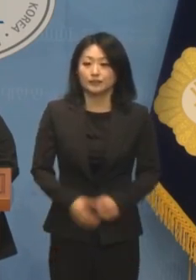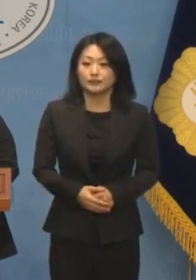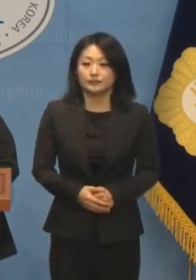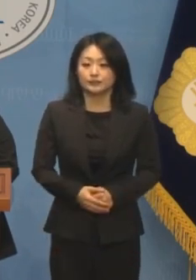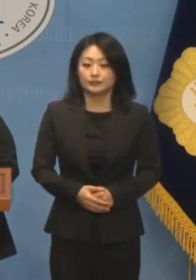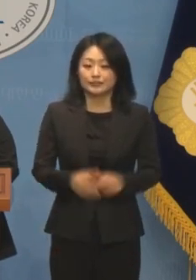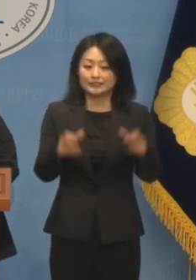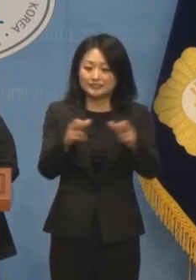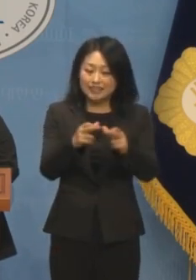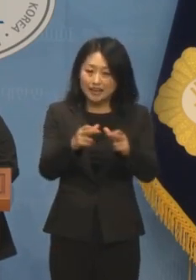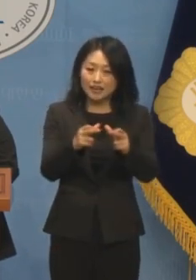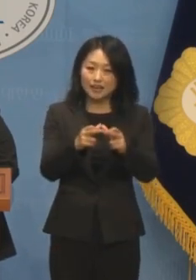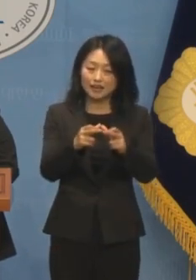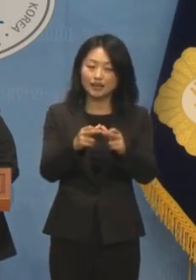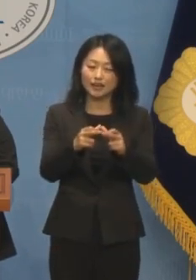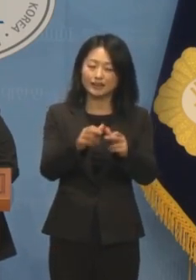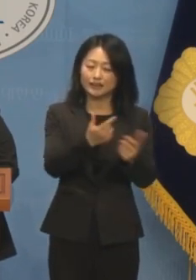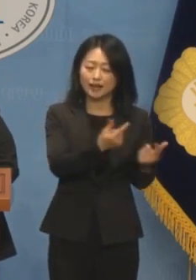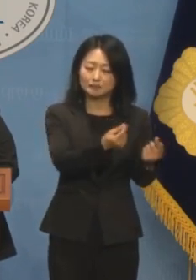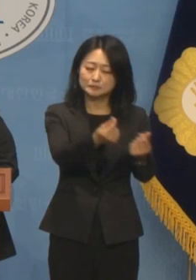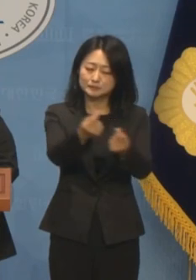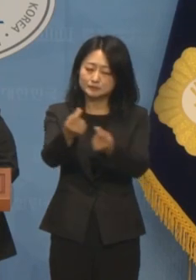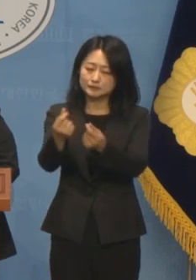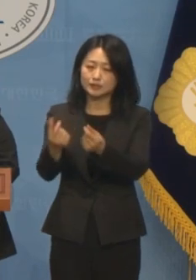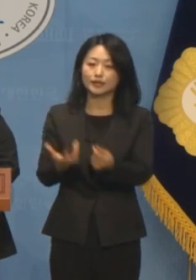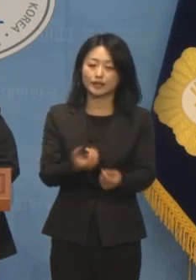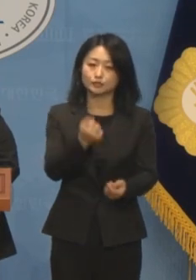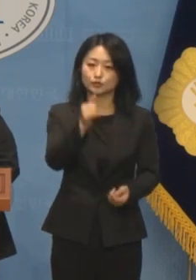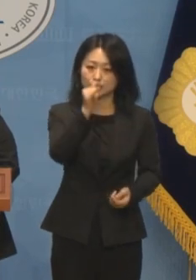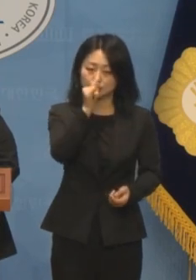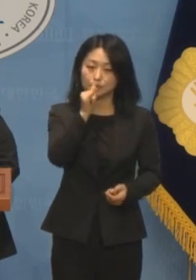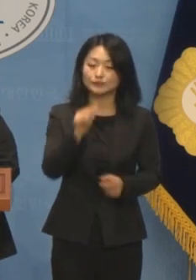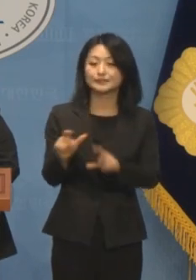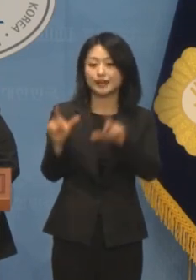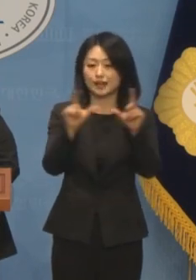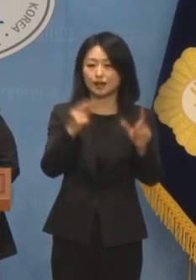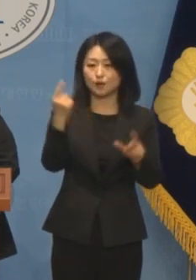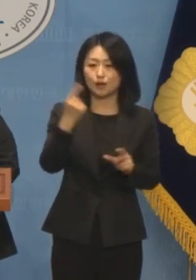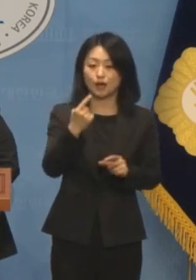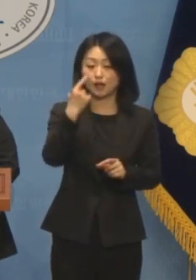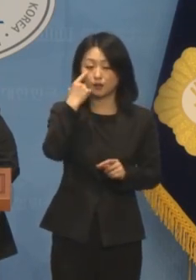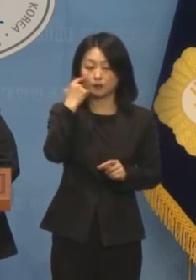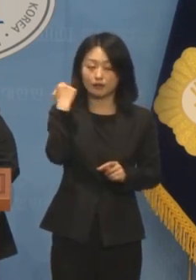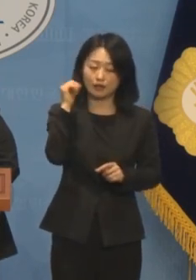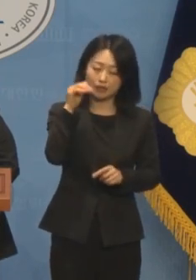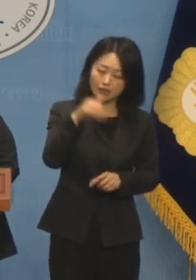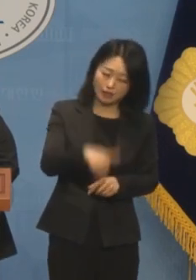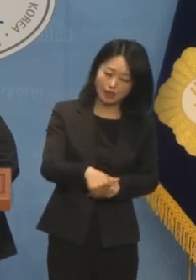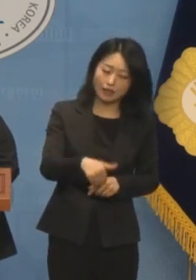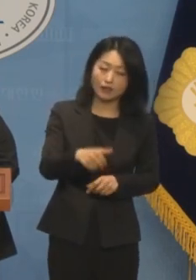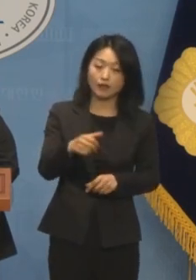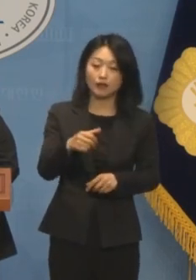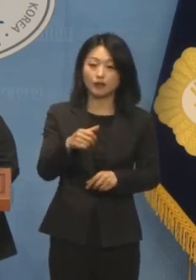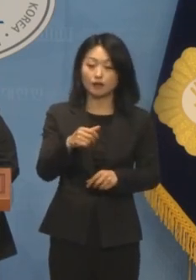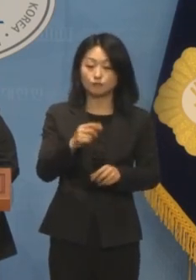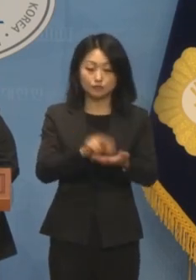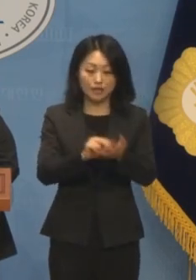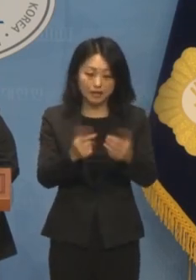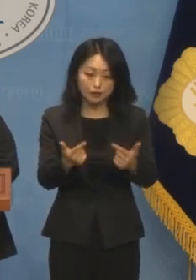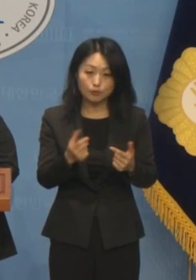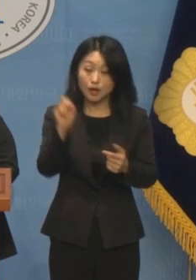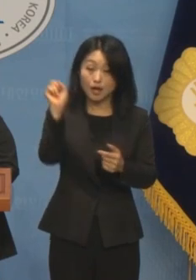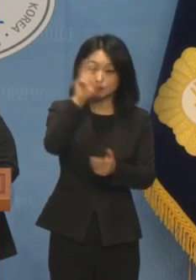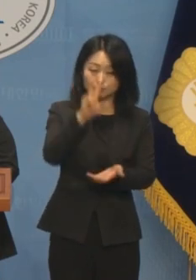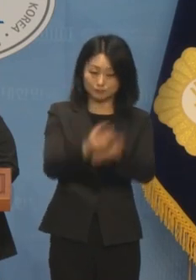다를 뿐 모두가 장애입니다. 물론 노화가 아니더라도 예기치 못한 상황에 따라